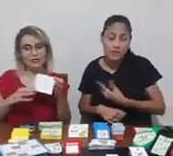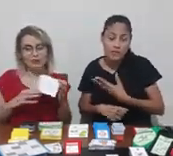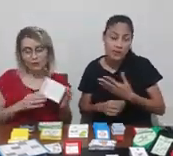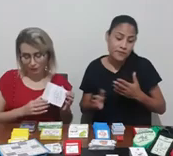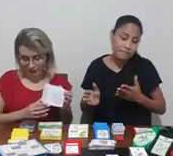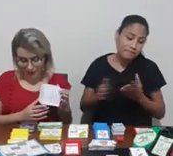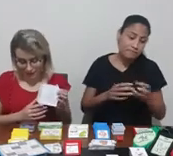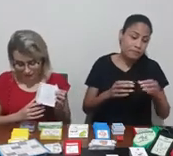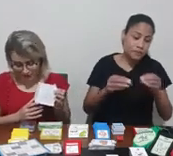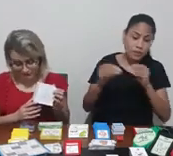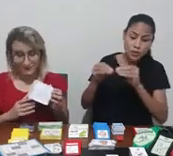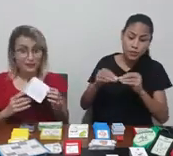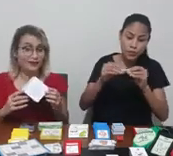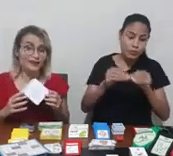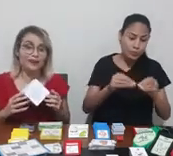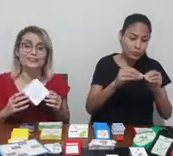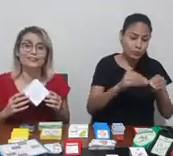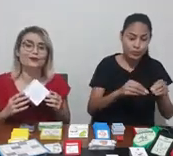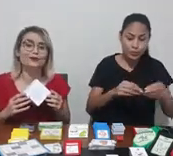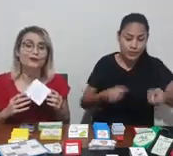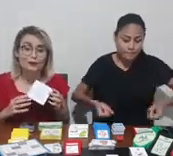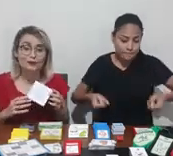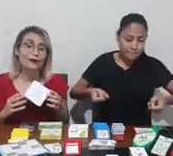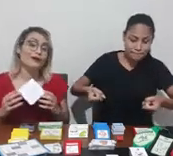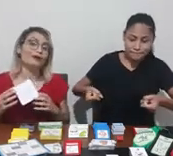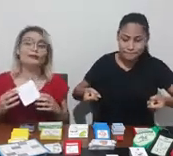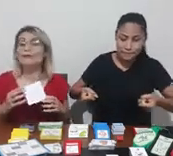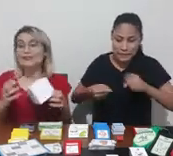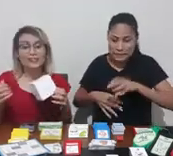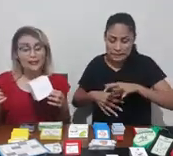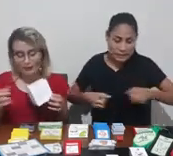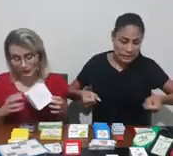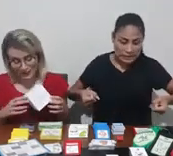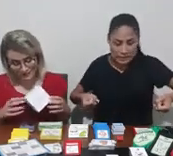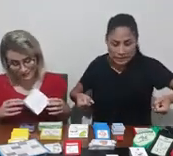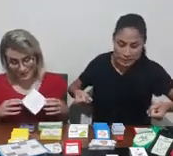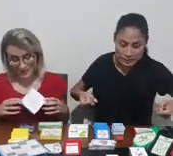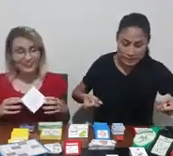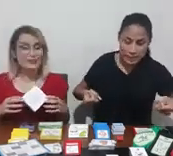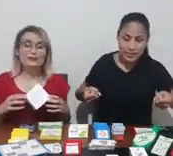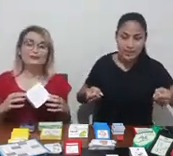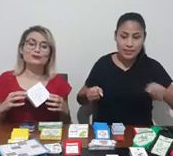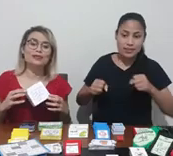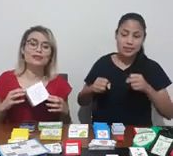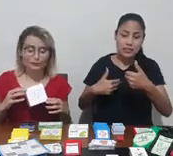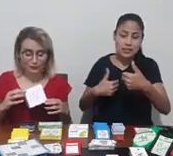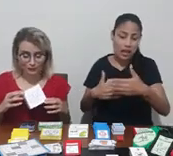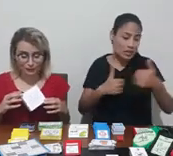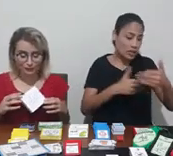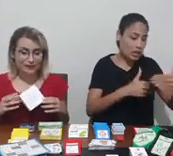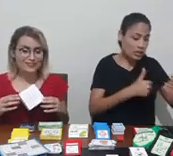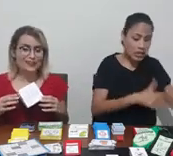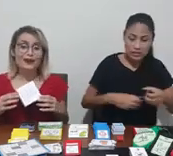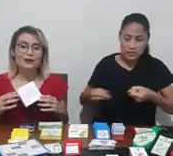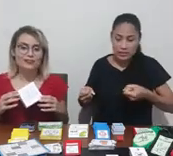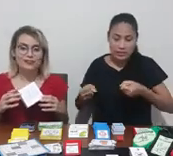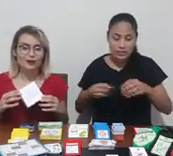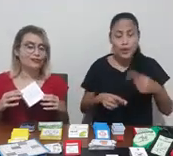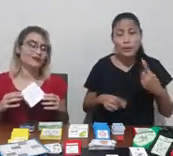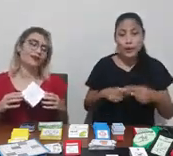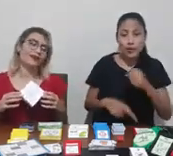de sacola para dar aula, assim como eu tenho muitas sacolas. E os alunos brincam muito comigo porque eles carregam